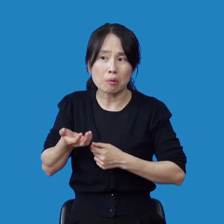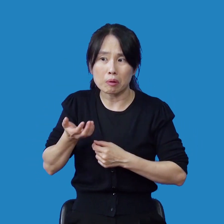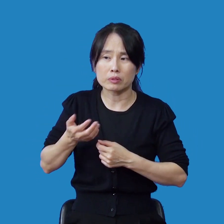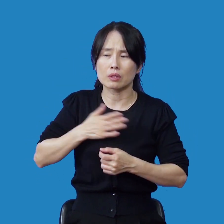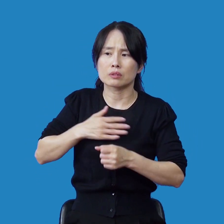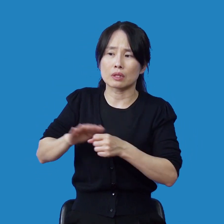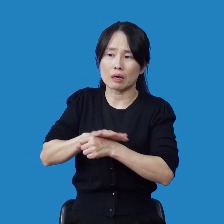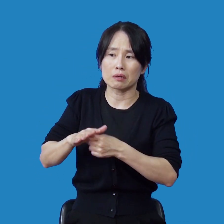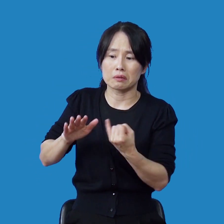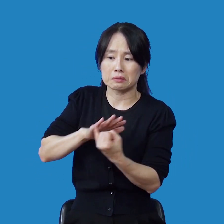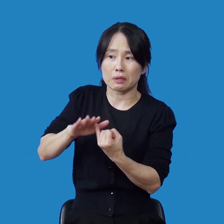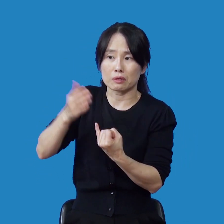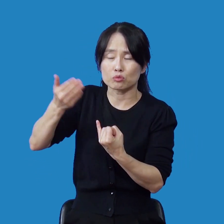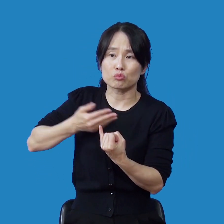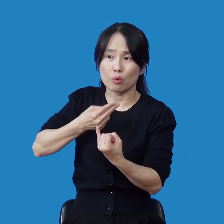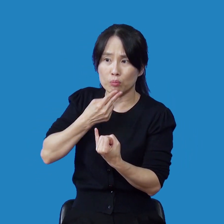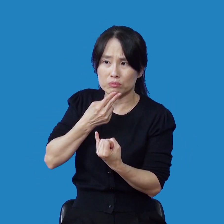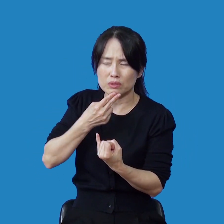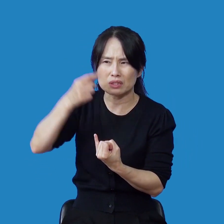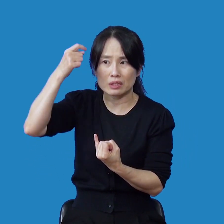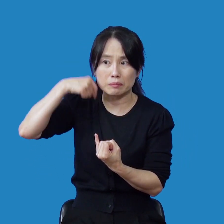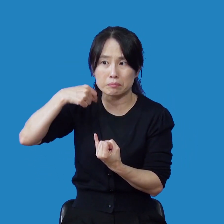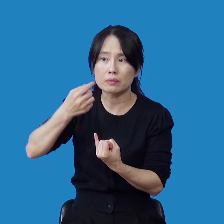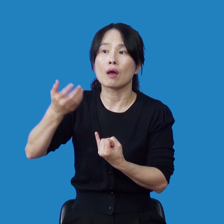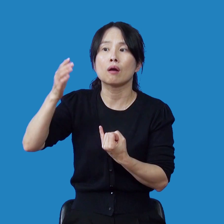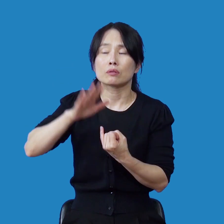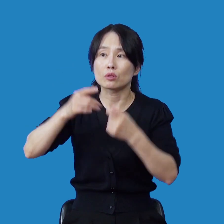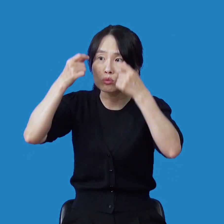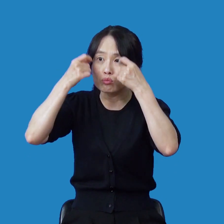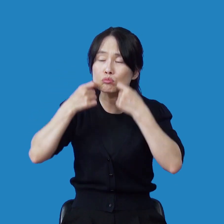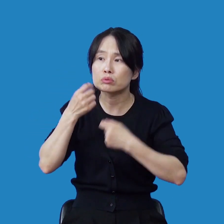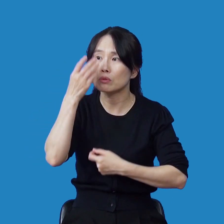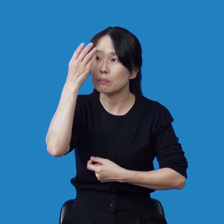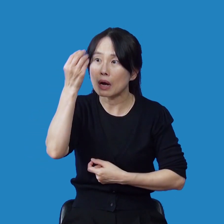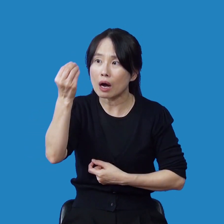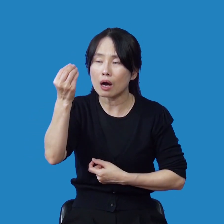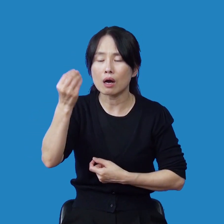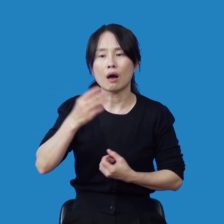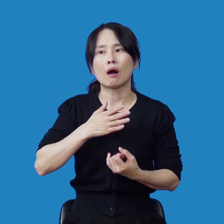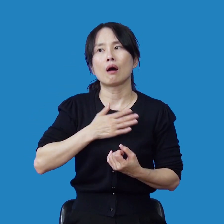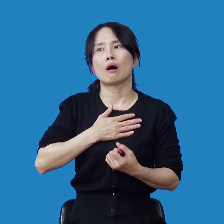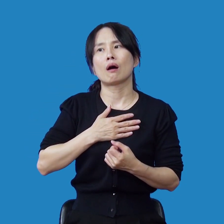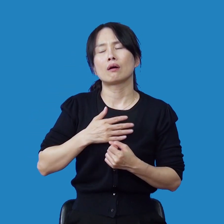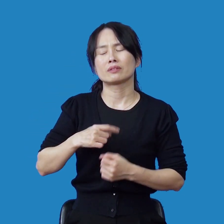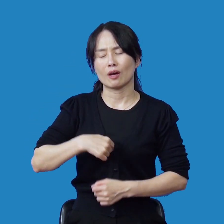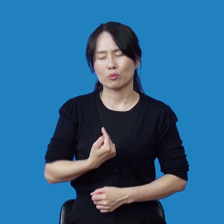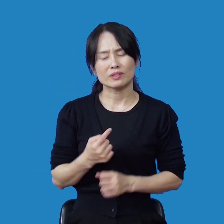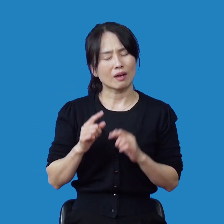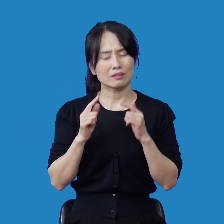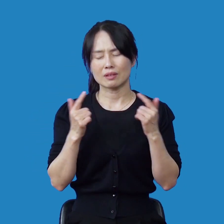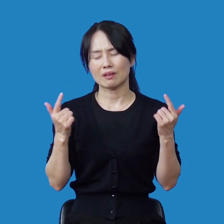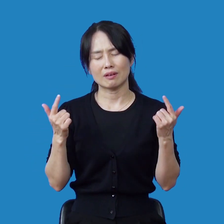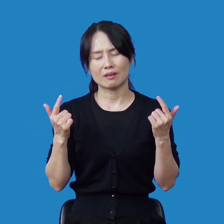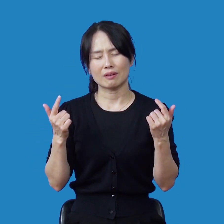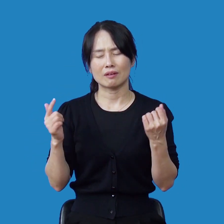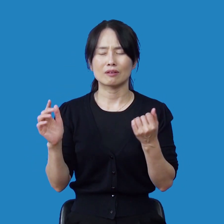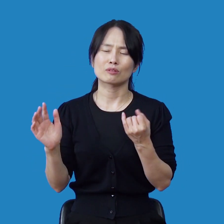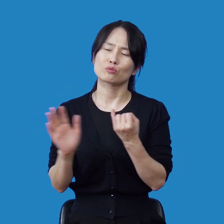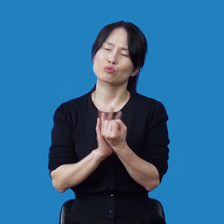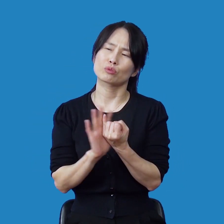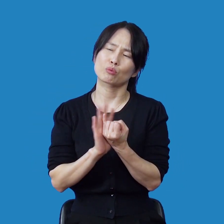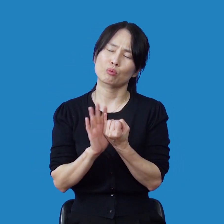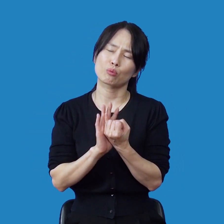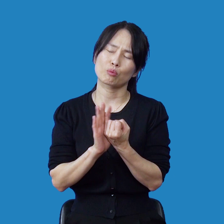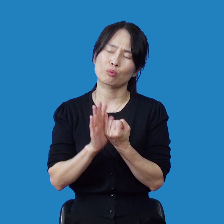알지 못했습니다. 그런데 눈물을 보는 순간에 자기는 더 이상 혼자가 아니라는 것을 알게 된